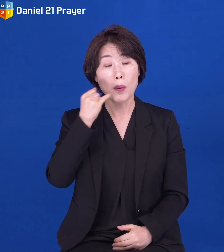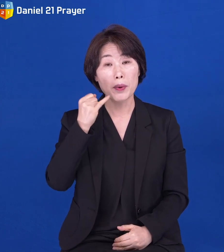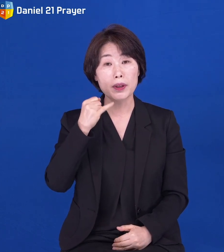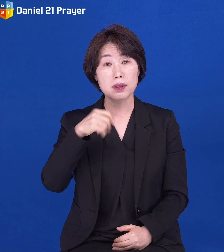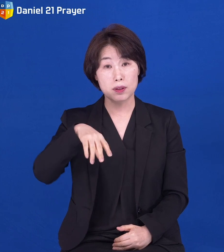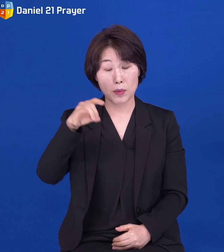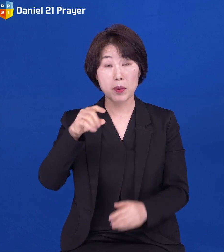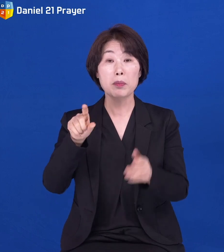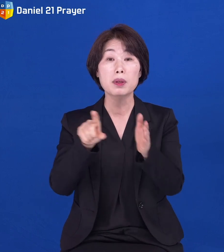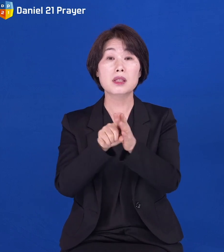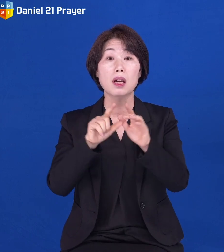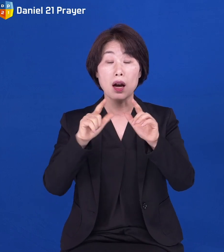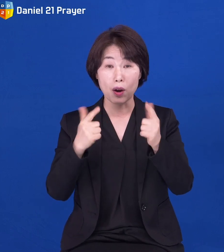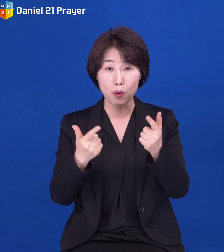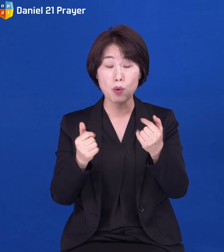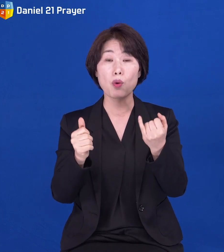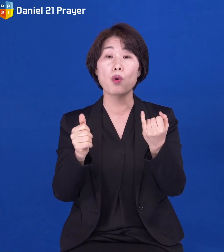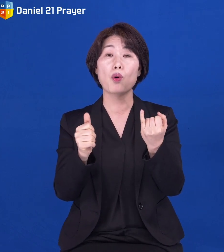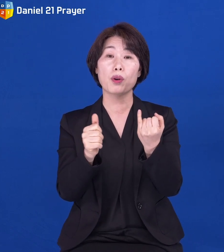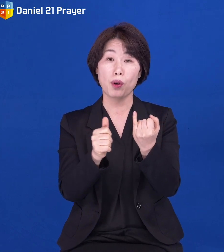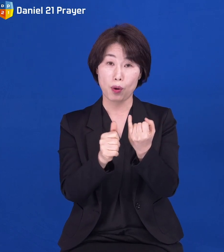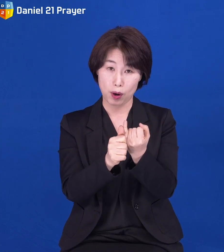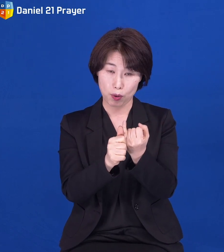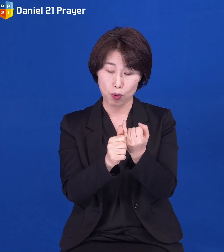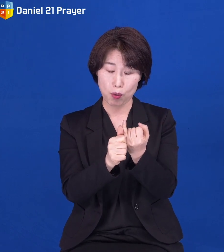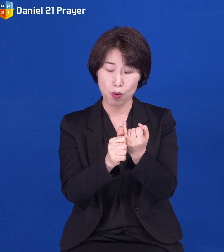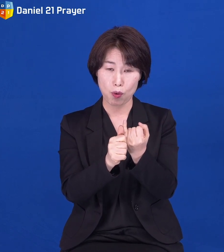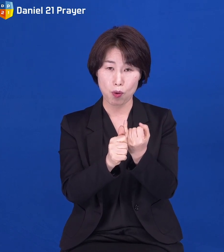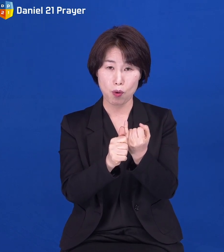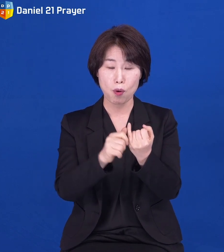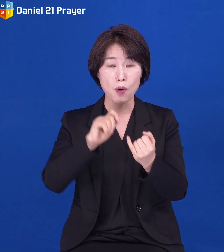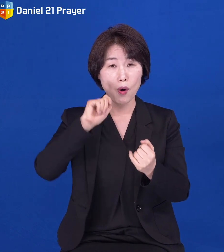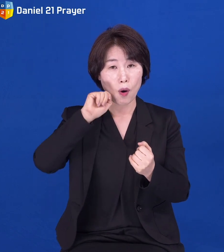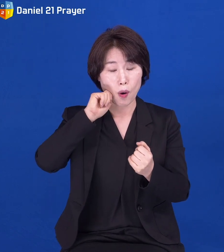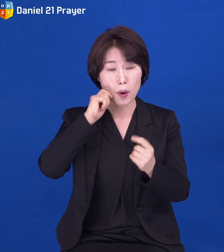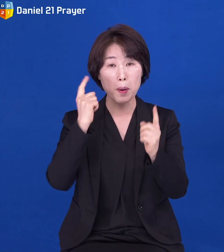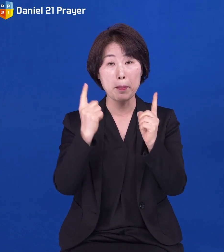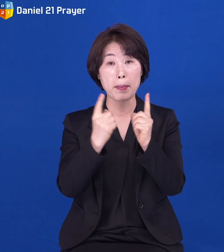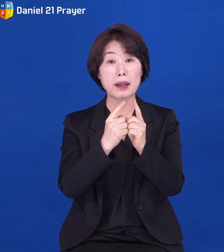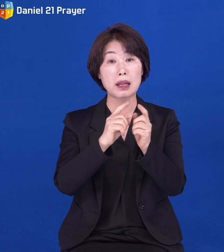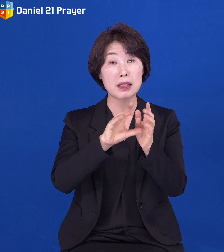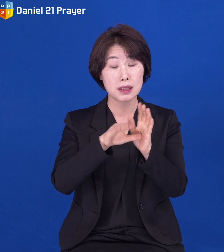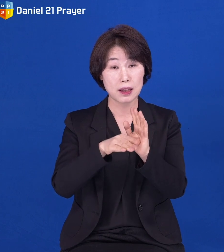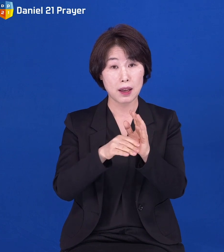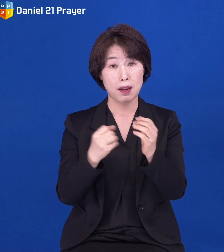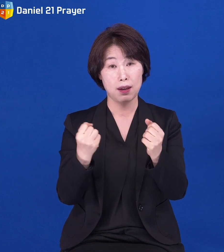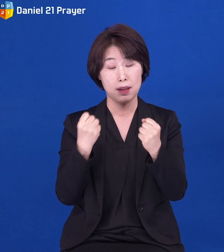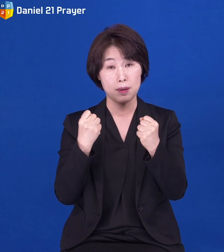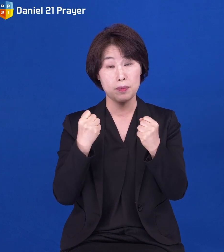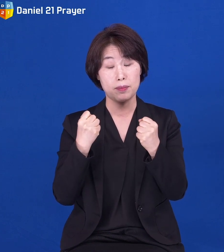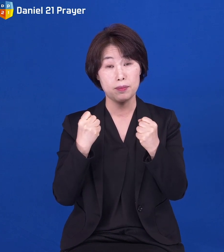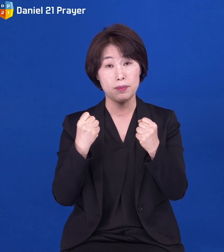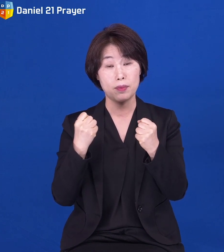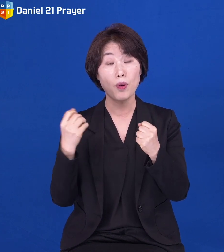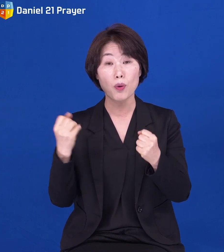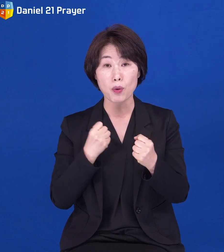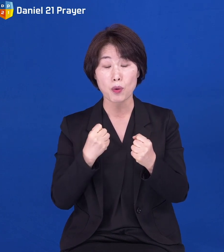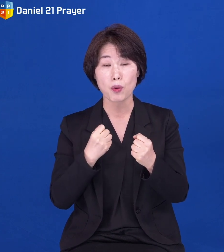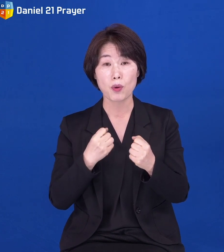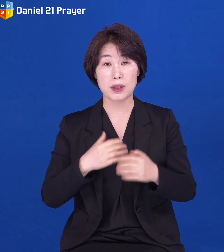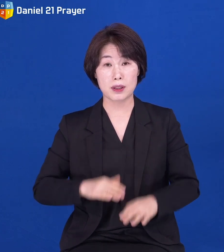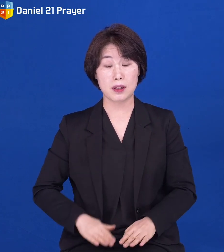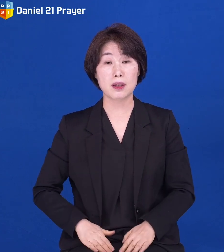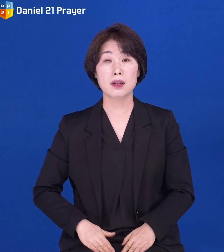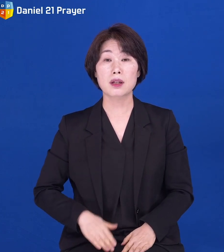이렇게 이제 시집을 가고 굉장히 어려운 일을 만났을 때 교인분들을 통해서 힘을 얻으셔가지고 저희가 울산이라는